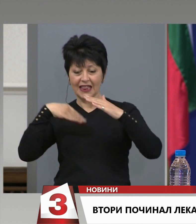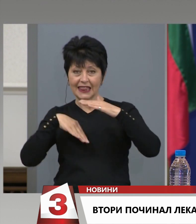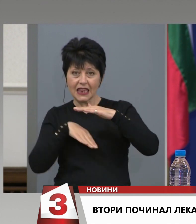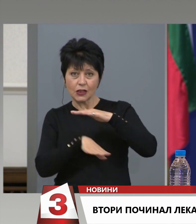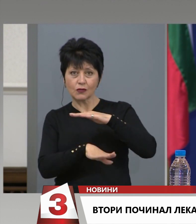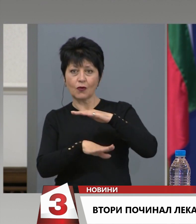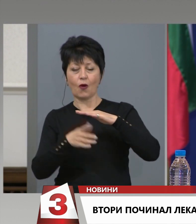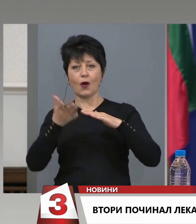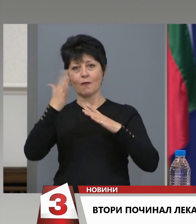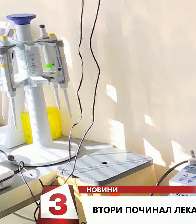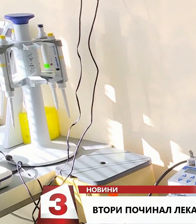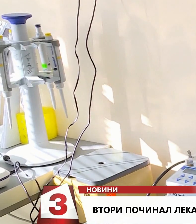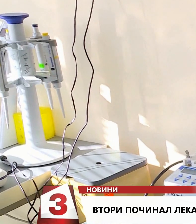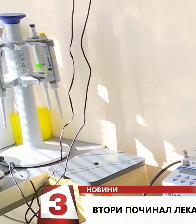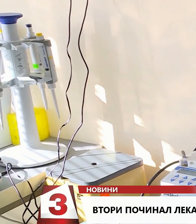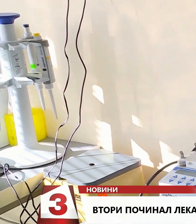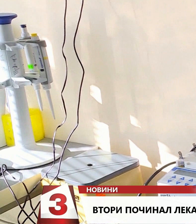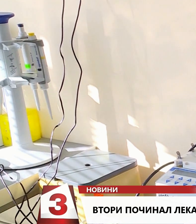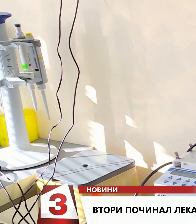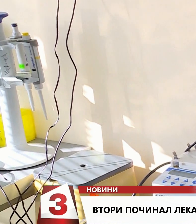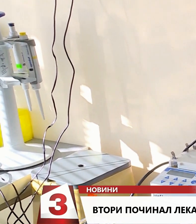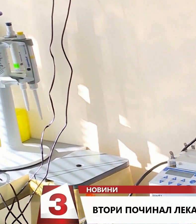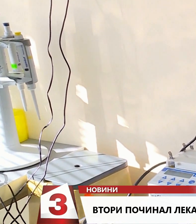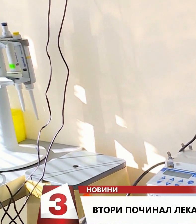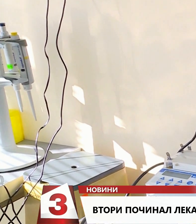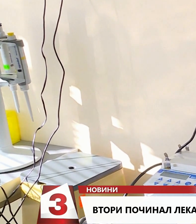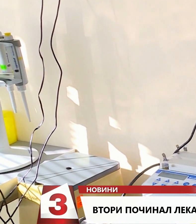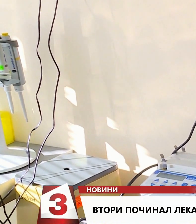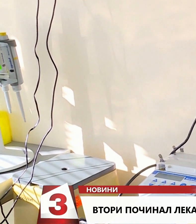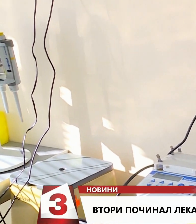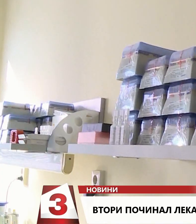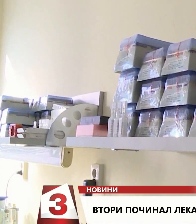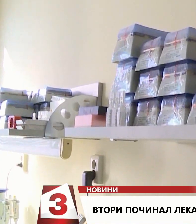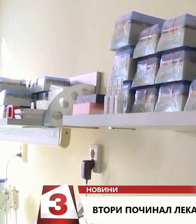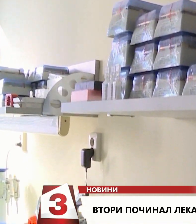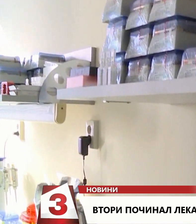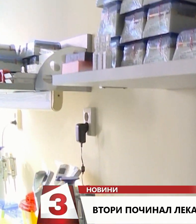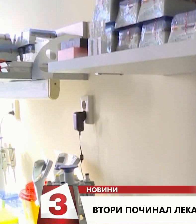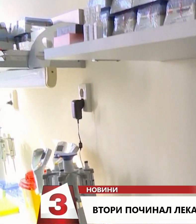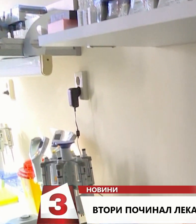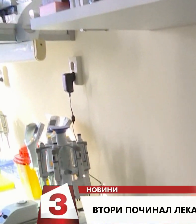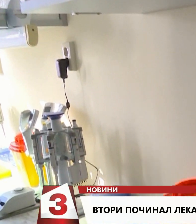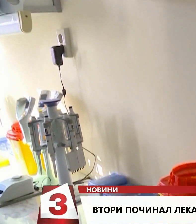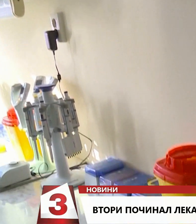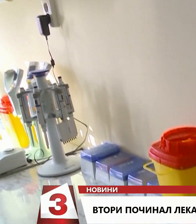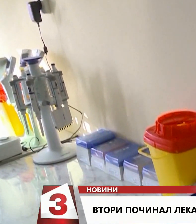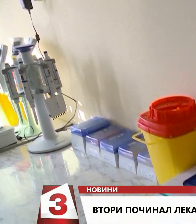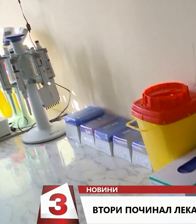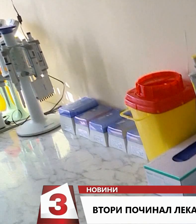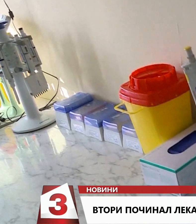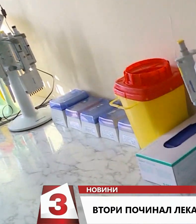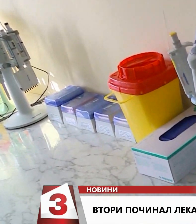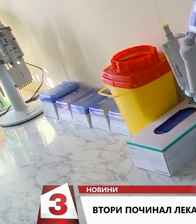по заболяемост и смъртни случаи. През изминалото денонощие са регистрирани още две деца с коронавирус, както и два нови случая